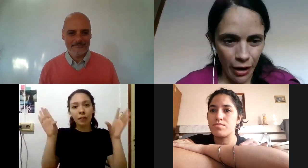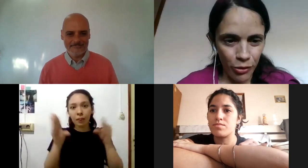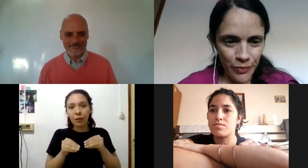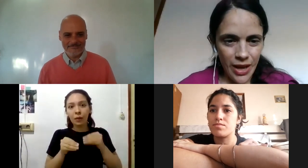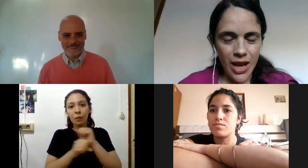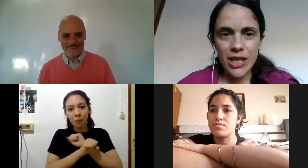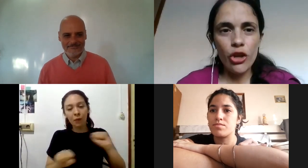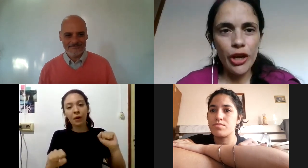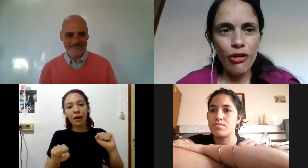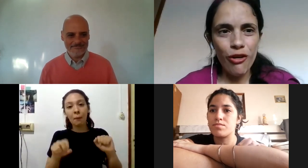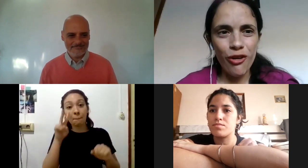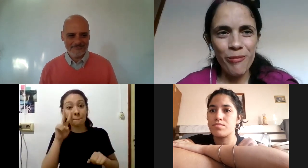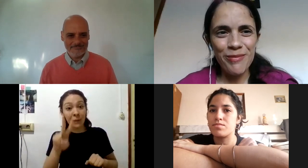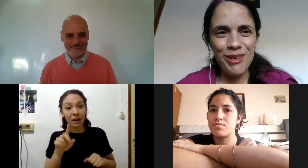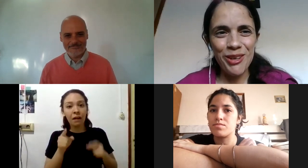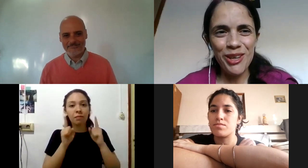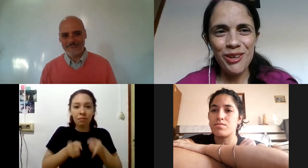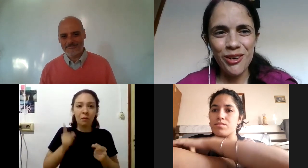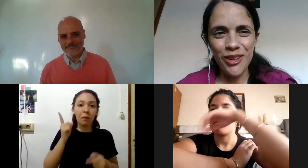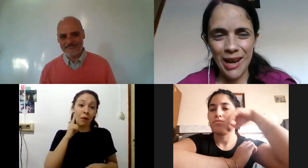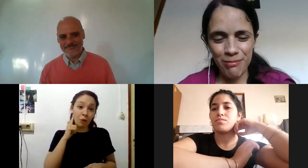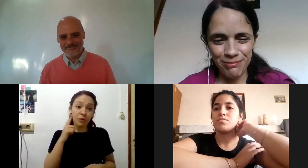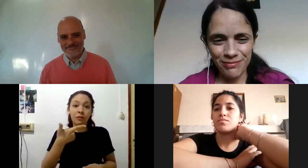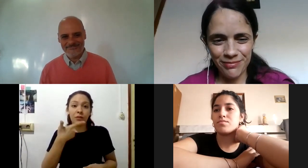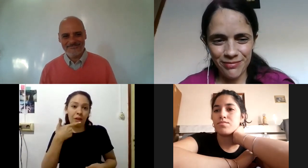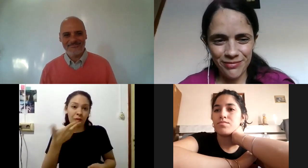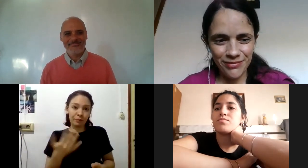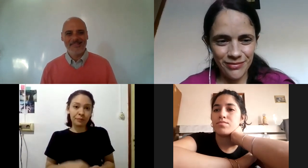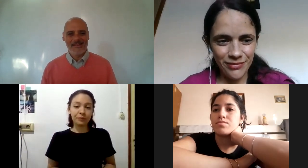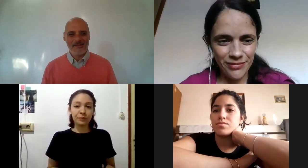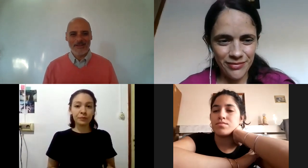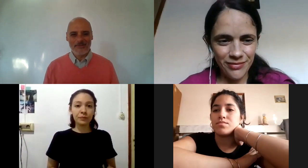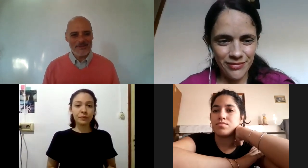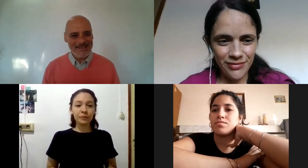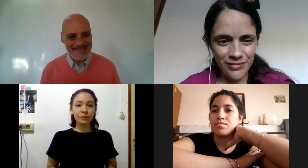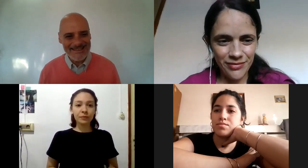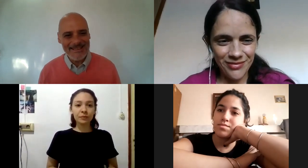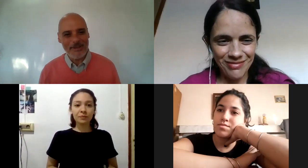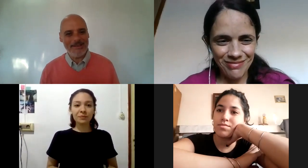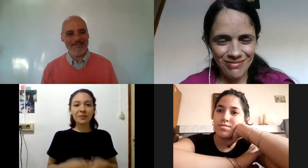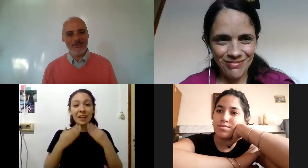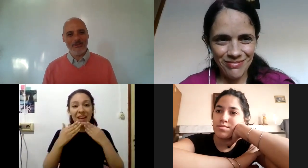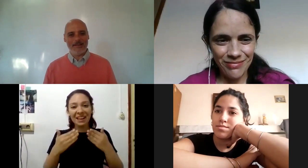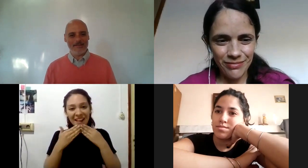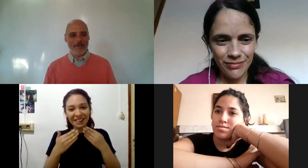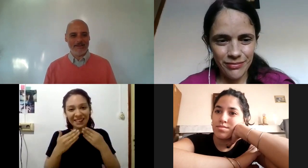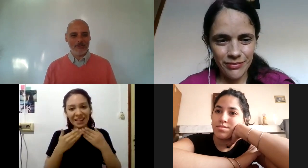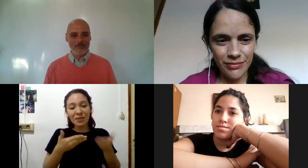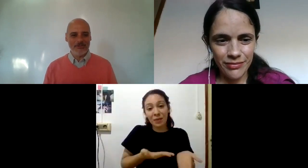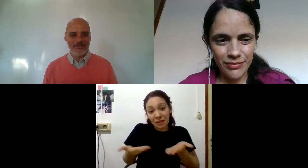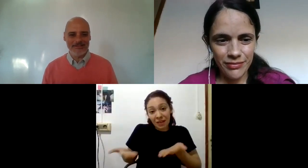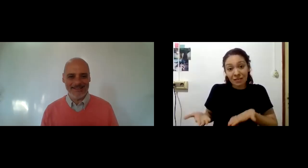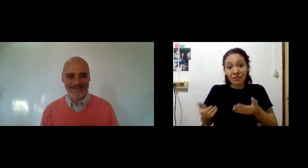a Leonardo. Así que los dejo con él. Bueno, muchas gracias Leticia por la invitación a participar